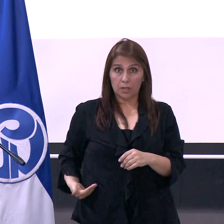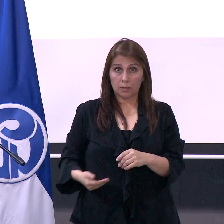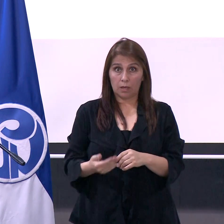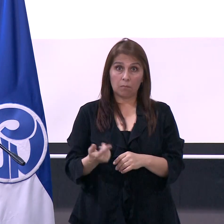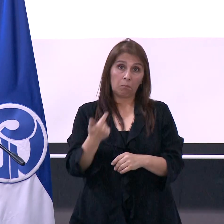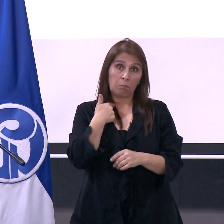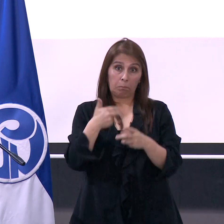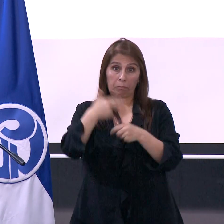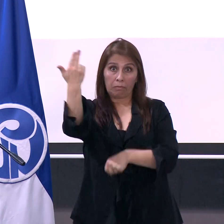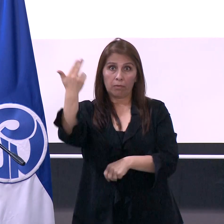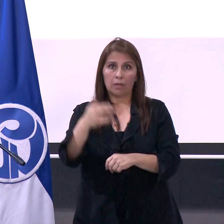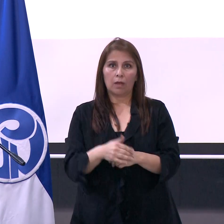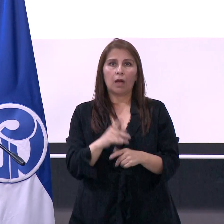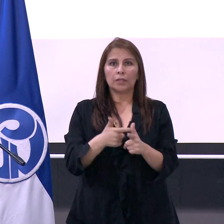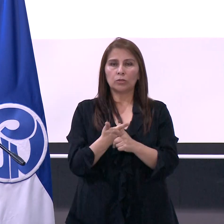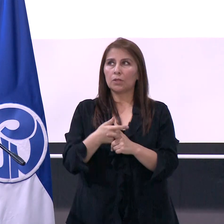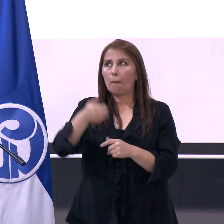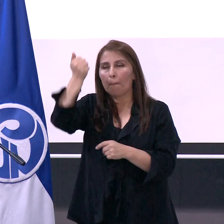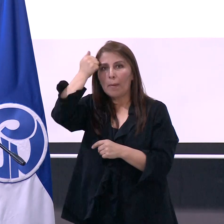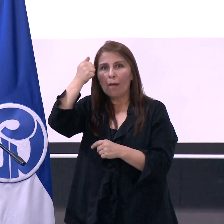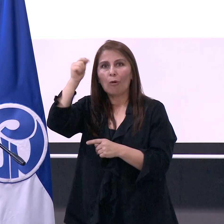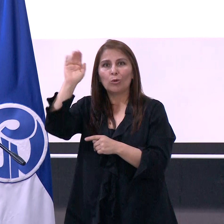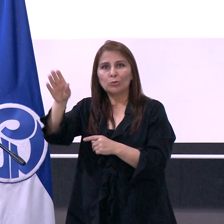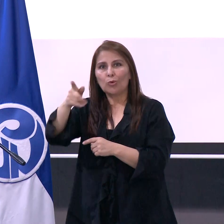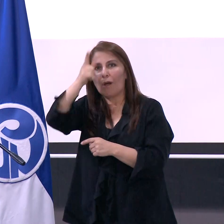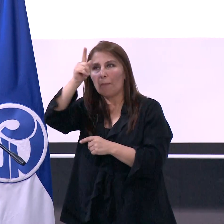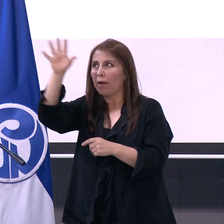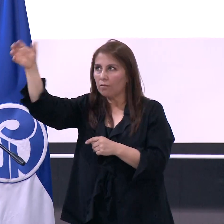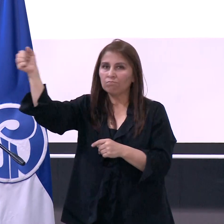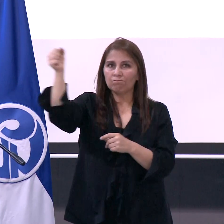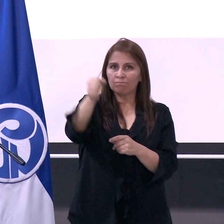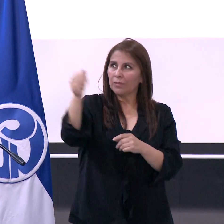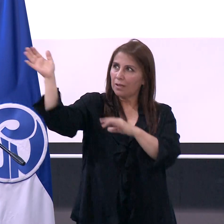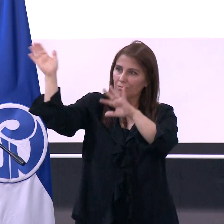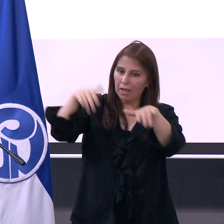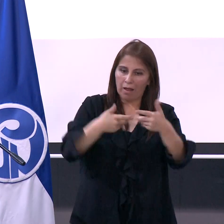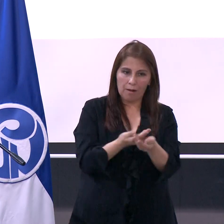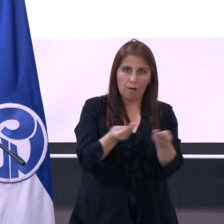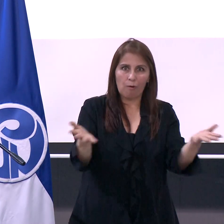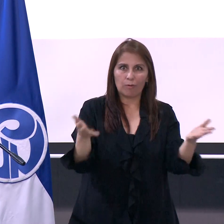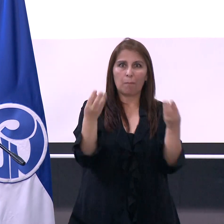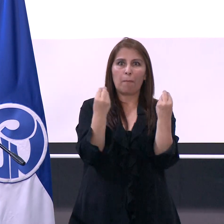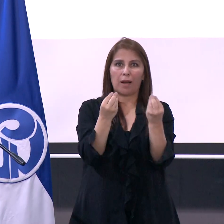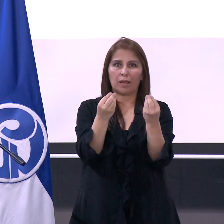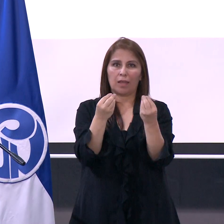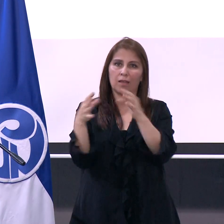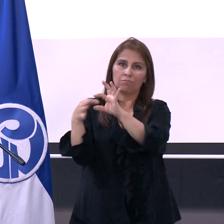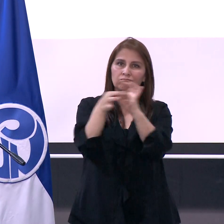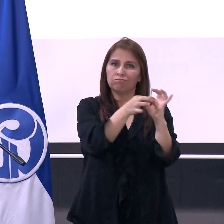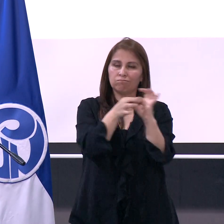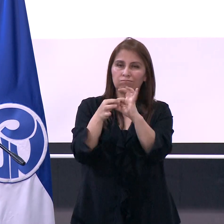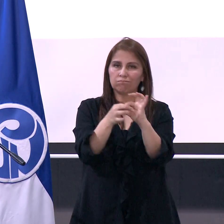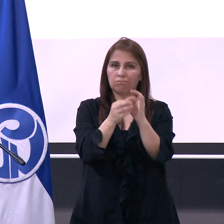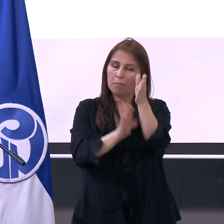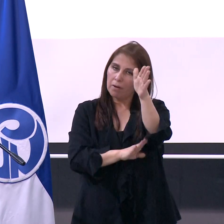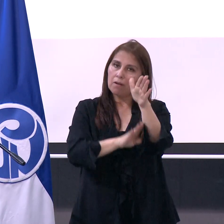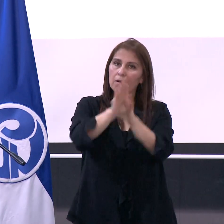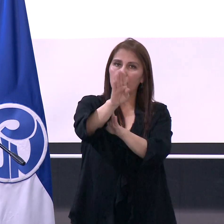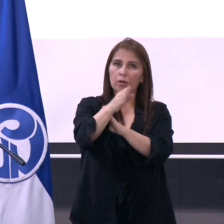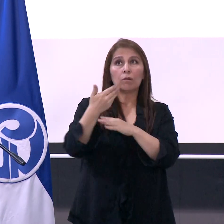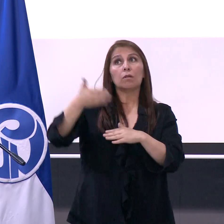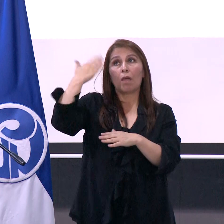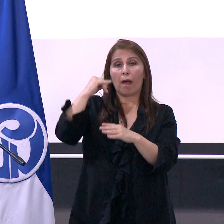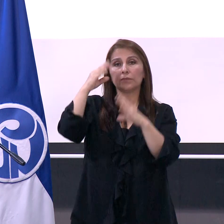una nueva misión pedagógica alemana para implementar las políticas educativas que la alianza para el progreso y los organismos internacionales de